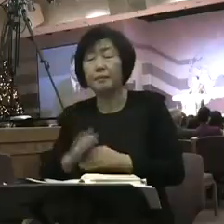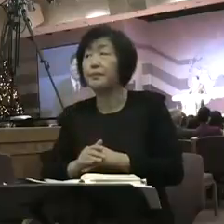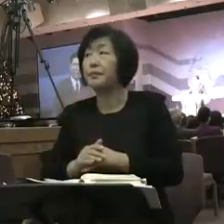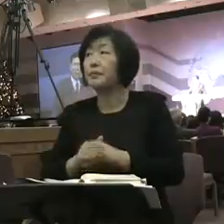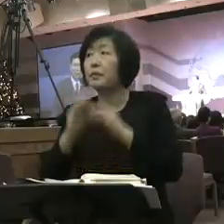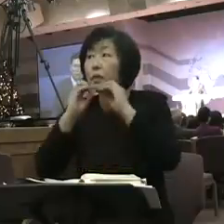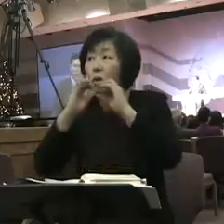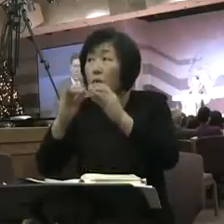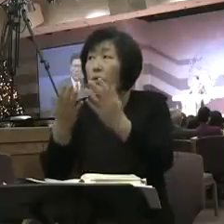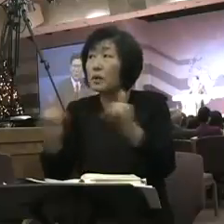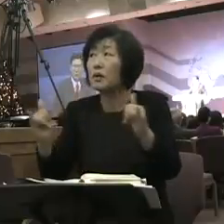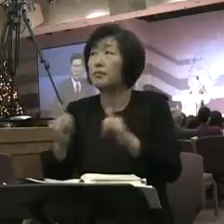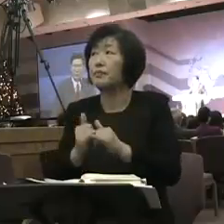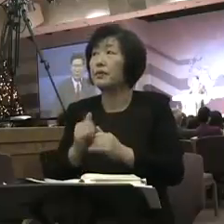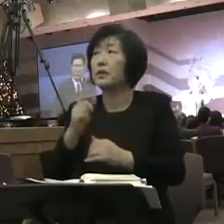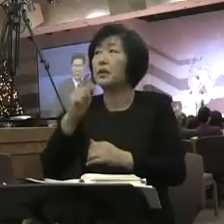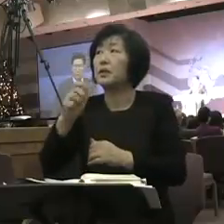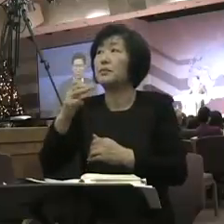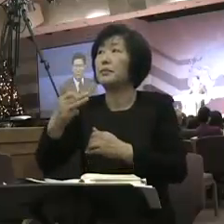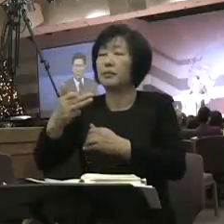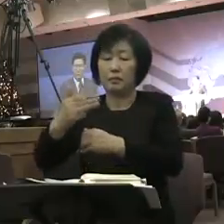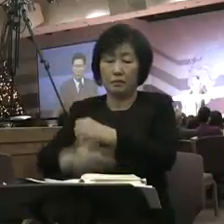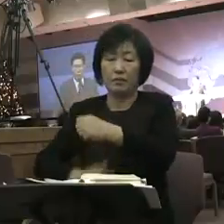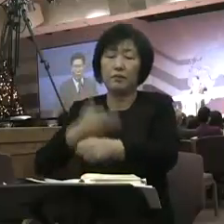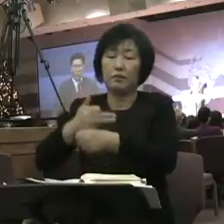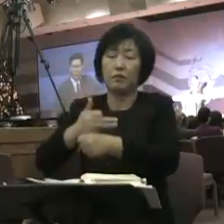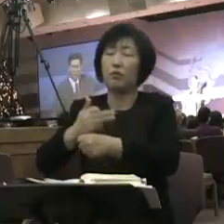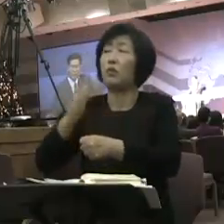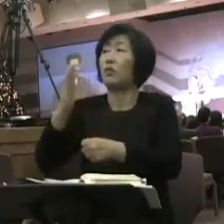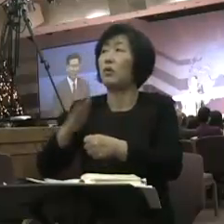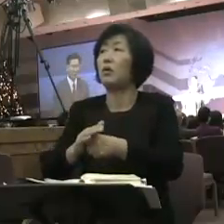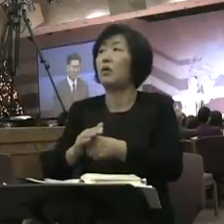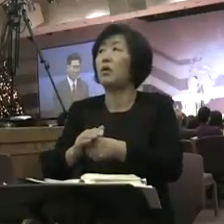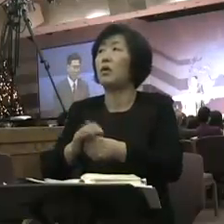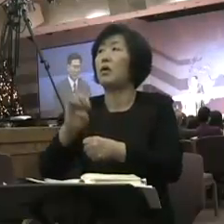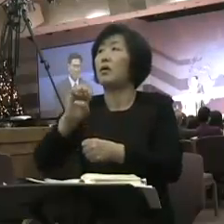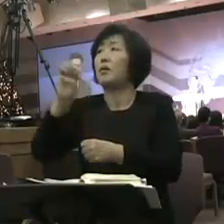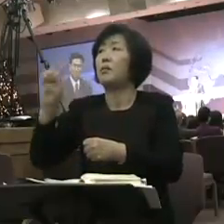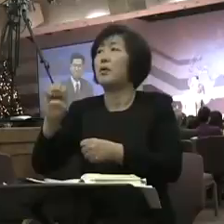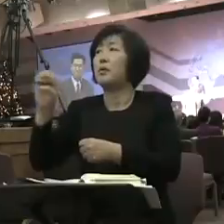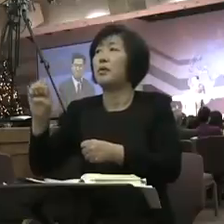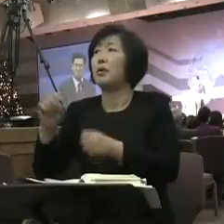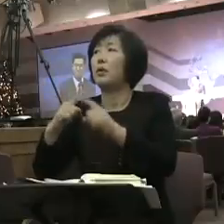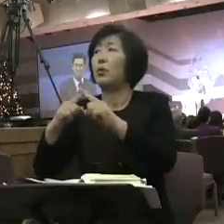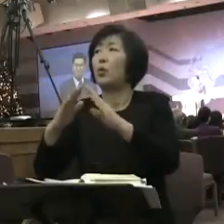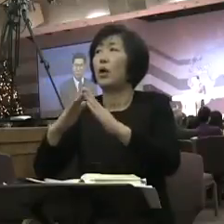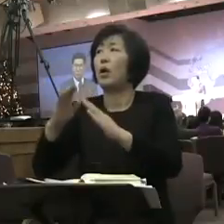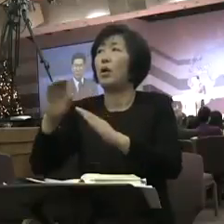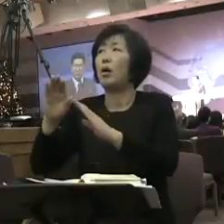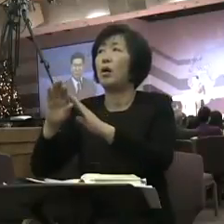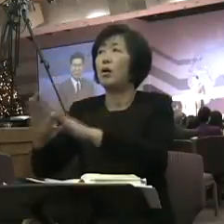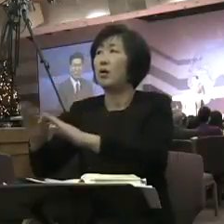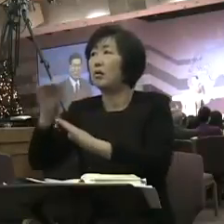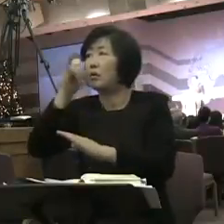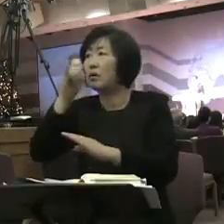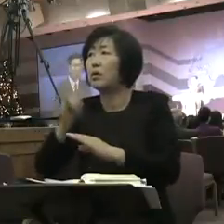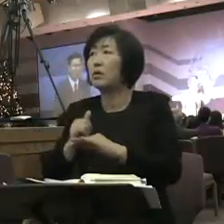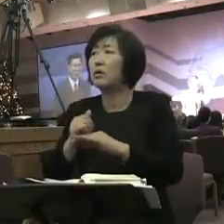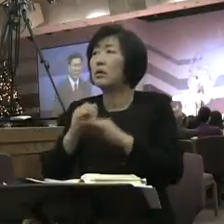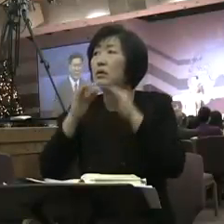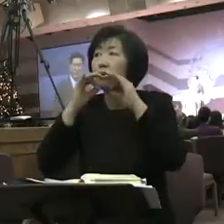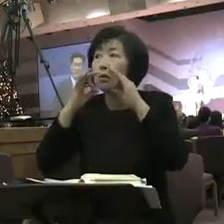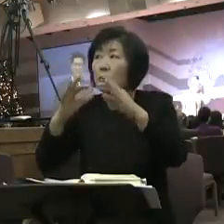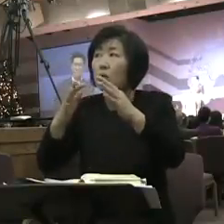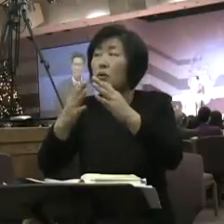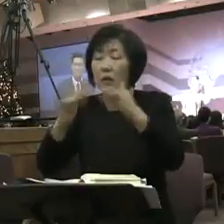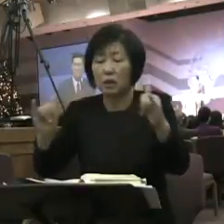자랑할 수 있는 건 아무것도 없어요. 제 모교회가 필라델피아에 있습니다. 선교 사역을 마치고